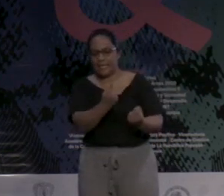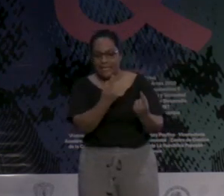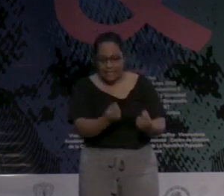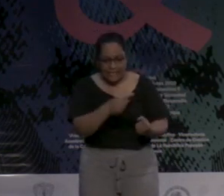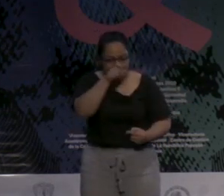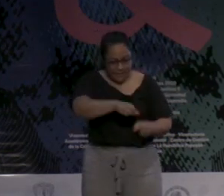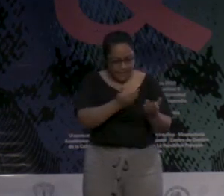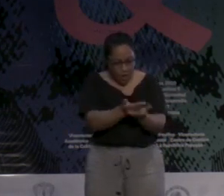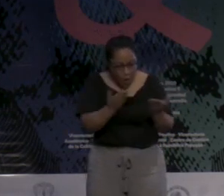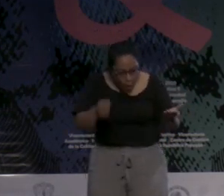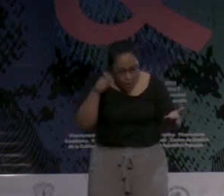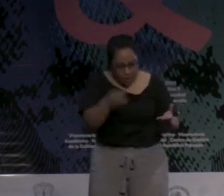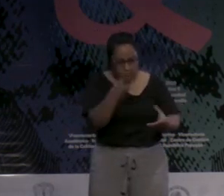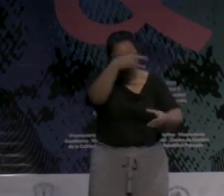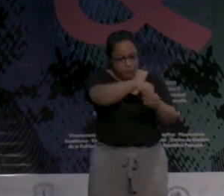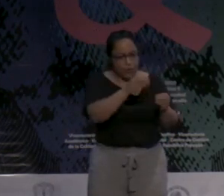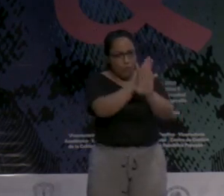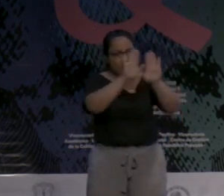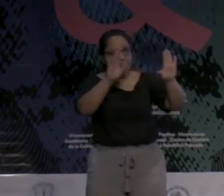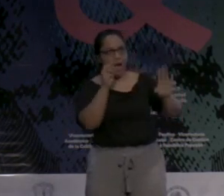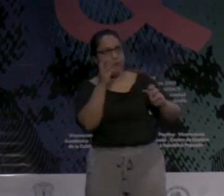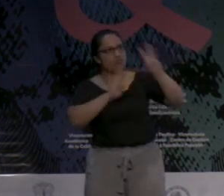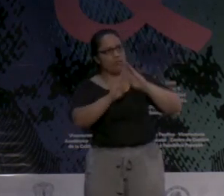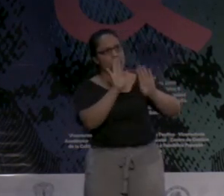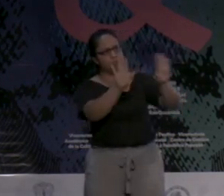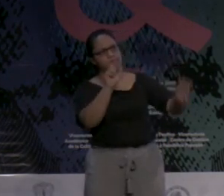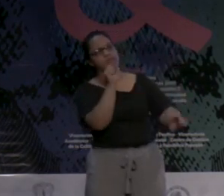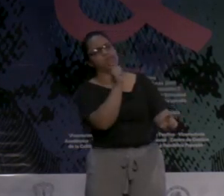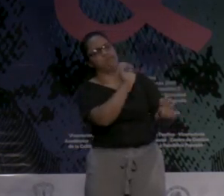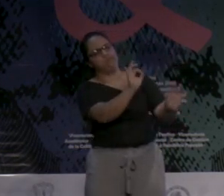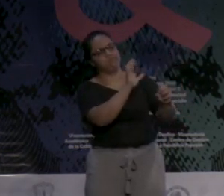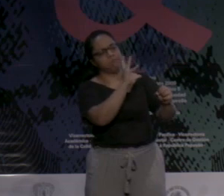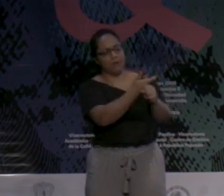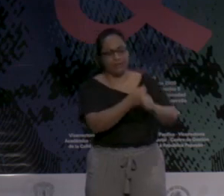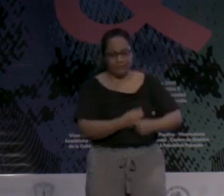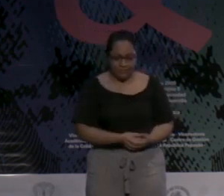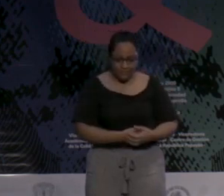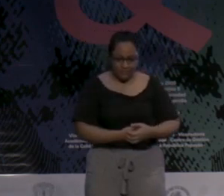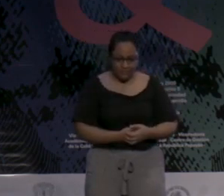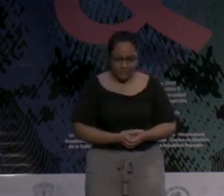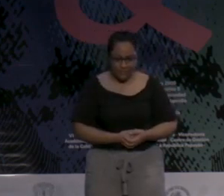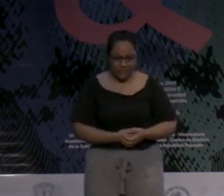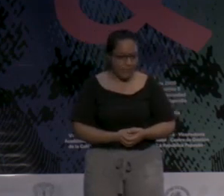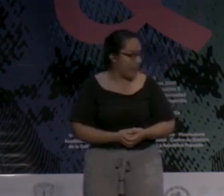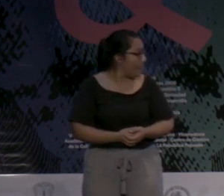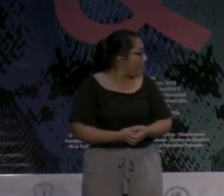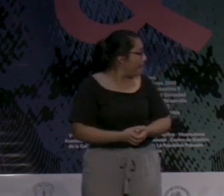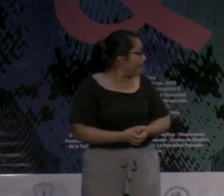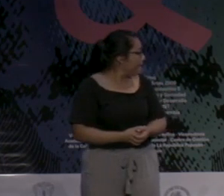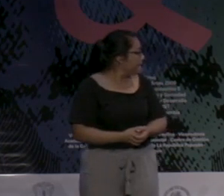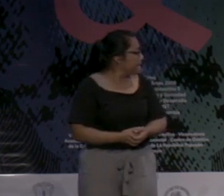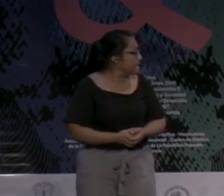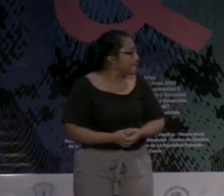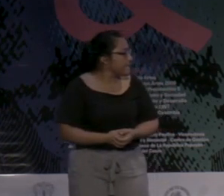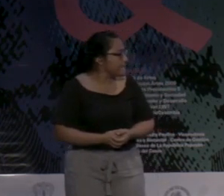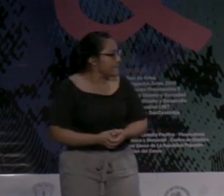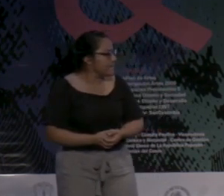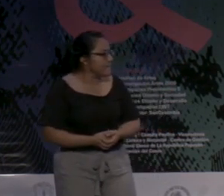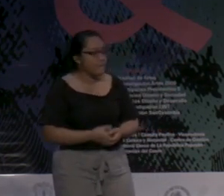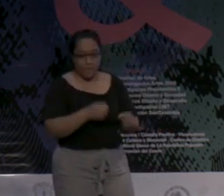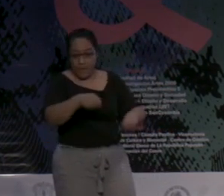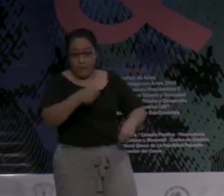ciencias sociales son la derecha de la izquierda. O sea, en general, en las ciencias sociales hay un discurso libertario hasta que llegan al arte.